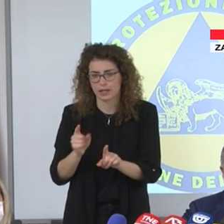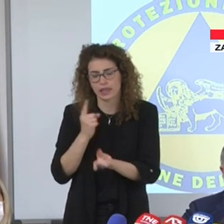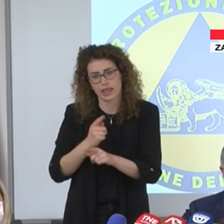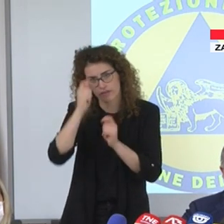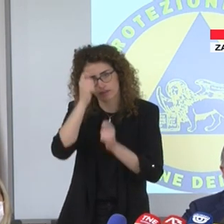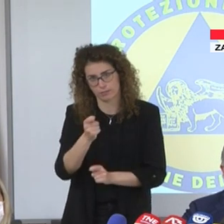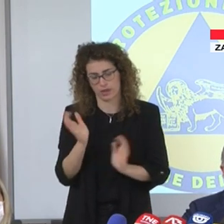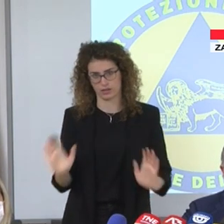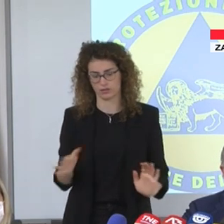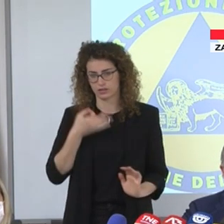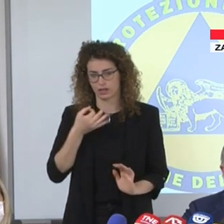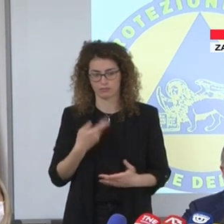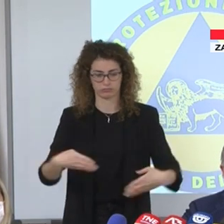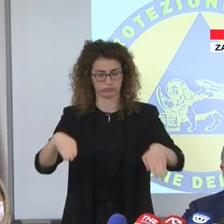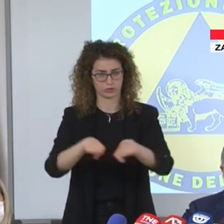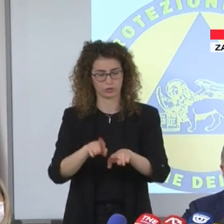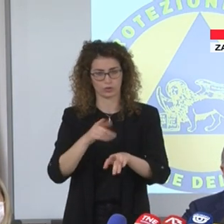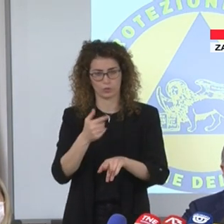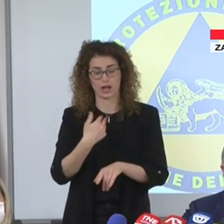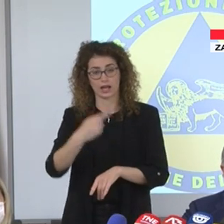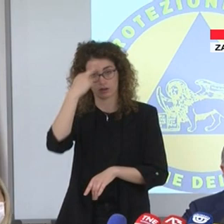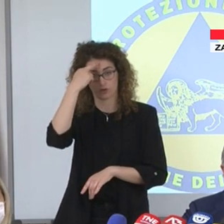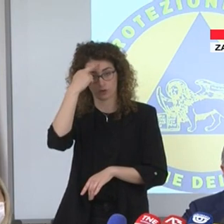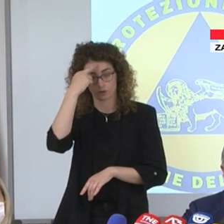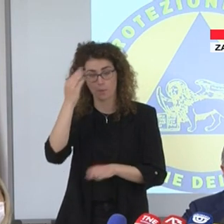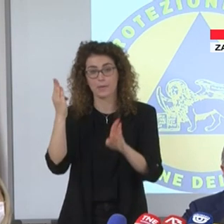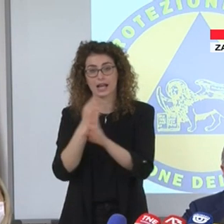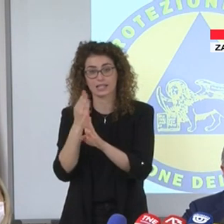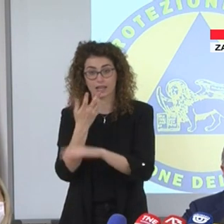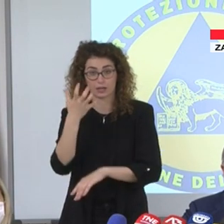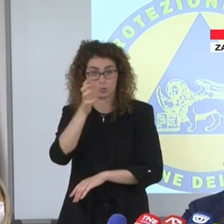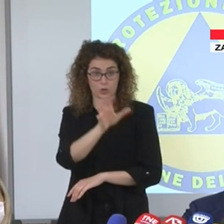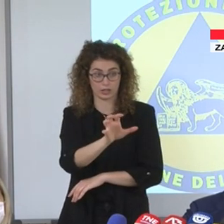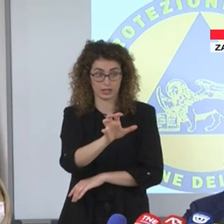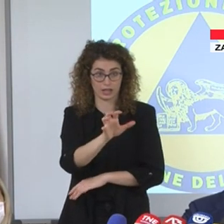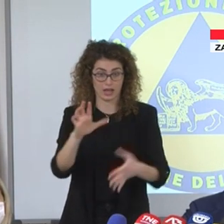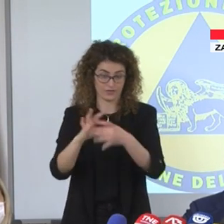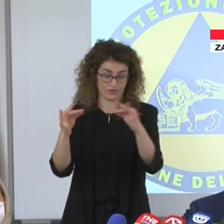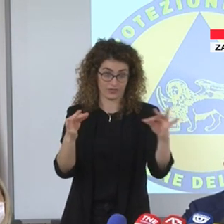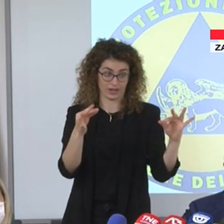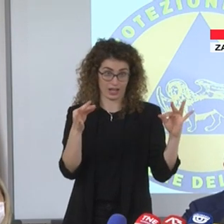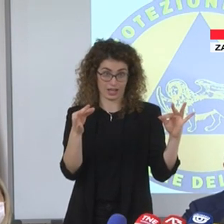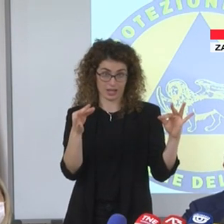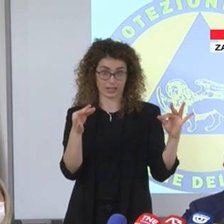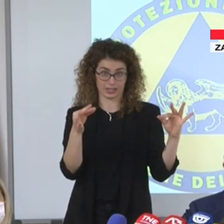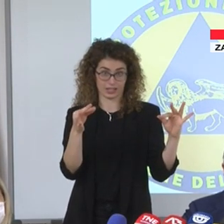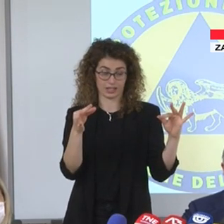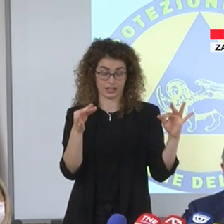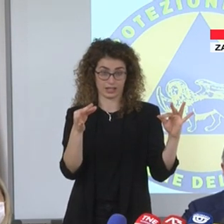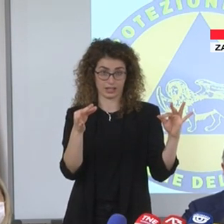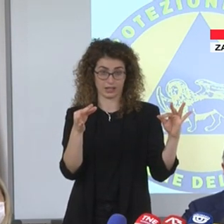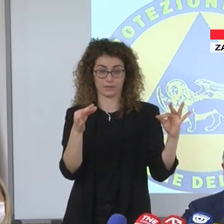Chiudo ricordandovi che alle 00:39 viene postato il post, questa frase che vi ho detto che evito di rileggervi,